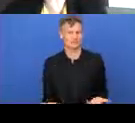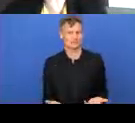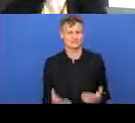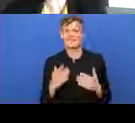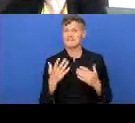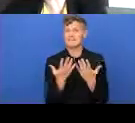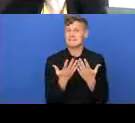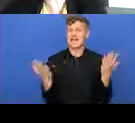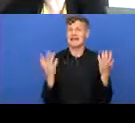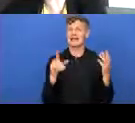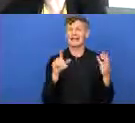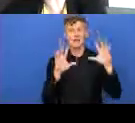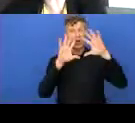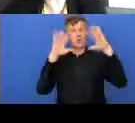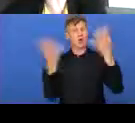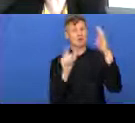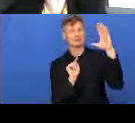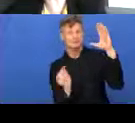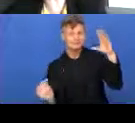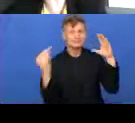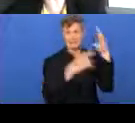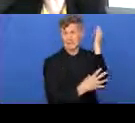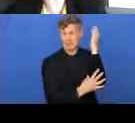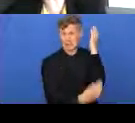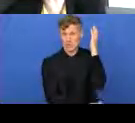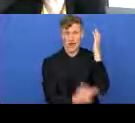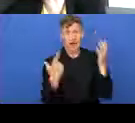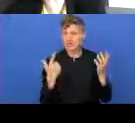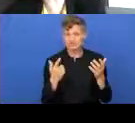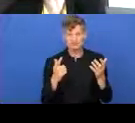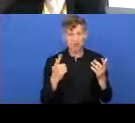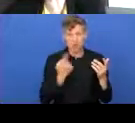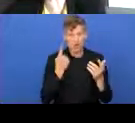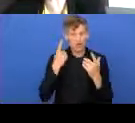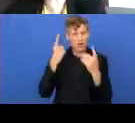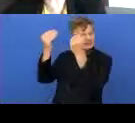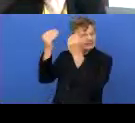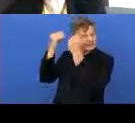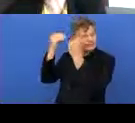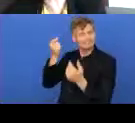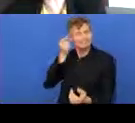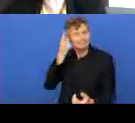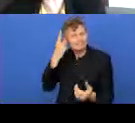sur ce concept d'inclusivité. Dans de nombreux pays à revenus faibles et moyens,